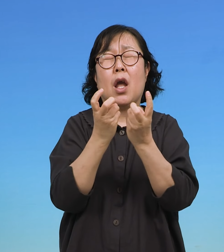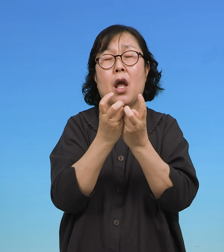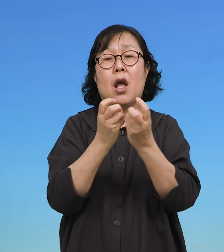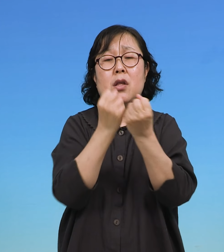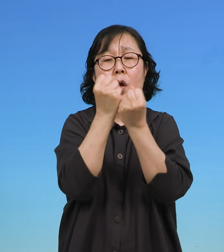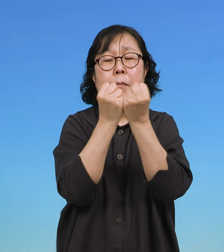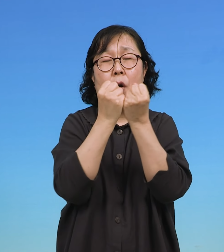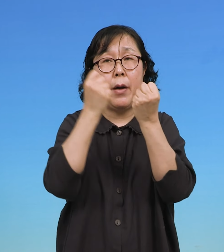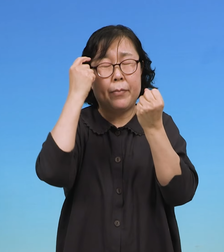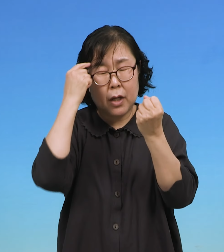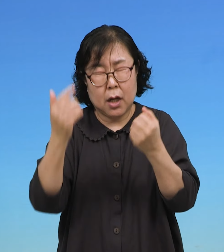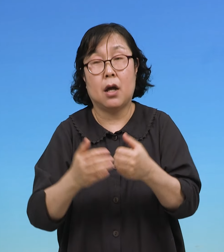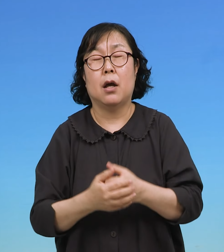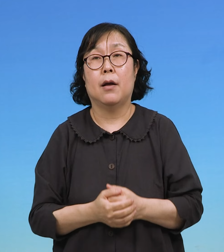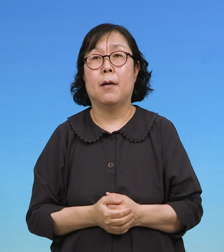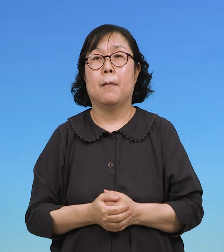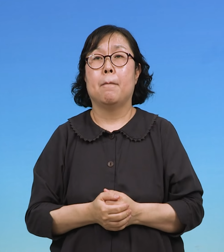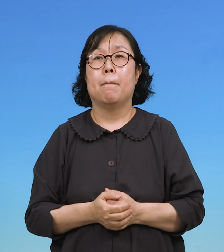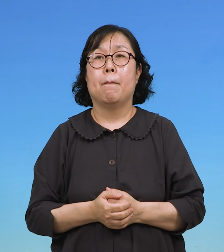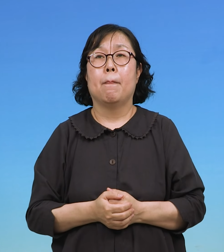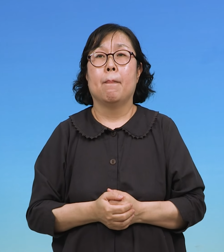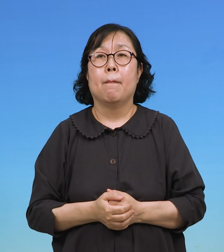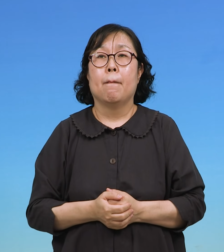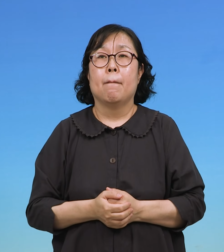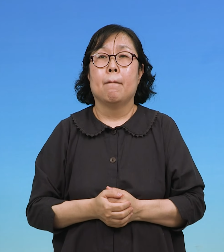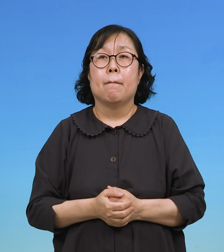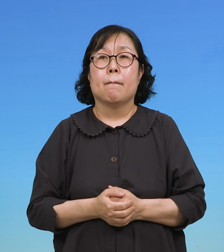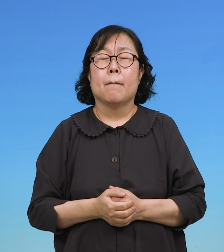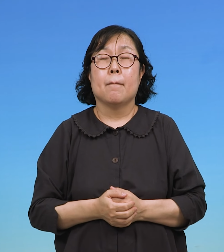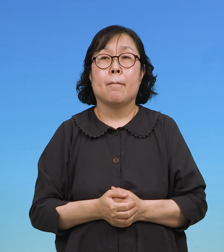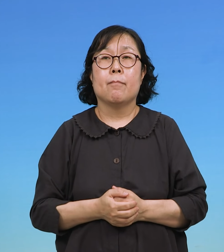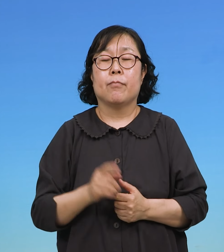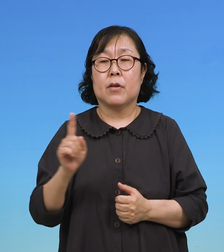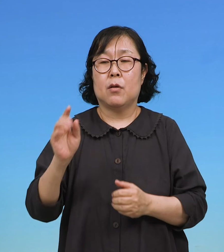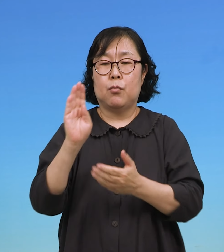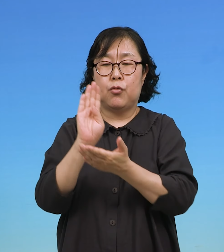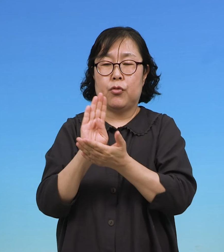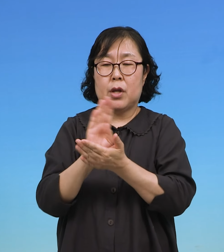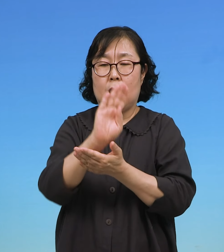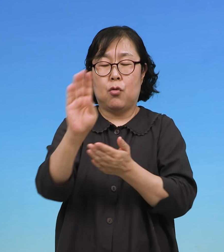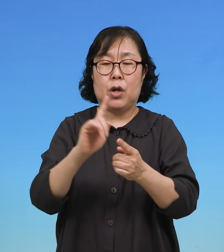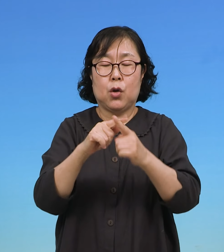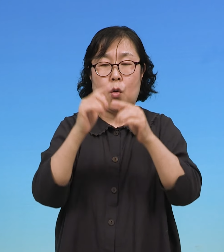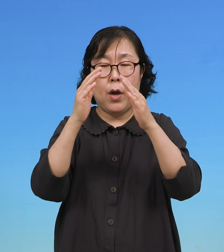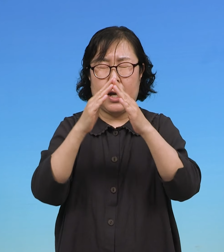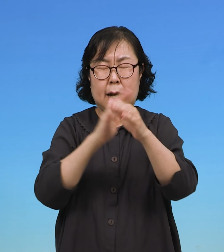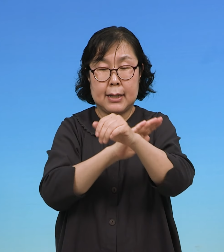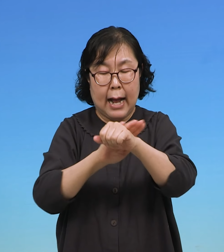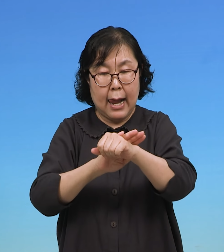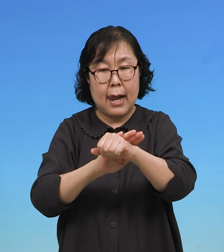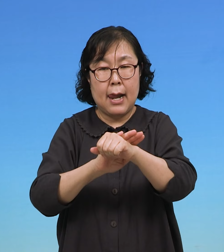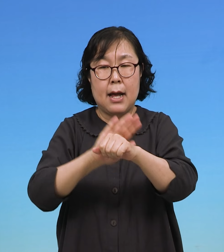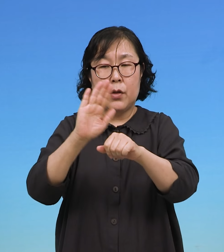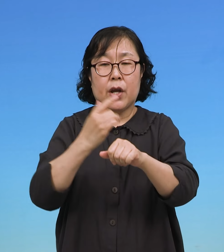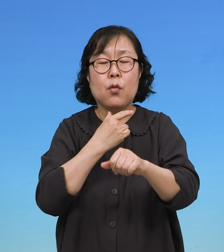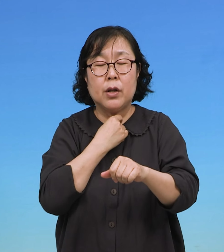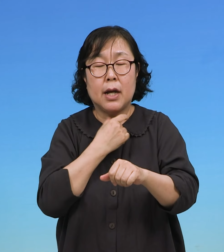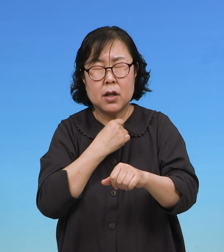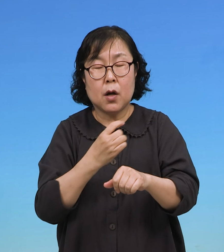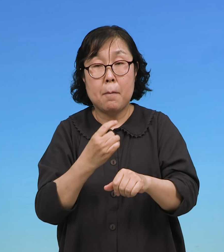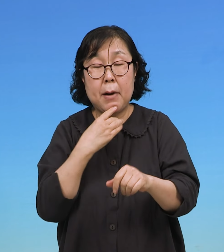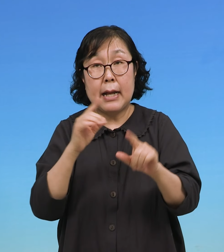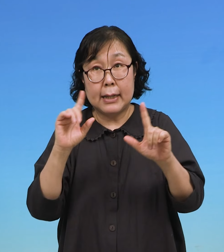나온 거냐고요. 그거는 그분이 분당 우리 교회가 잘 되기를 바라서가 아니라 그 개척